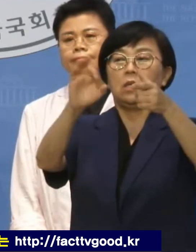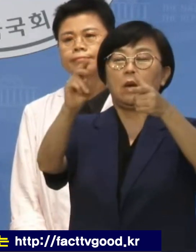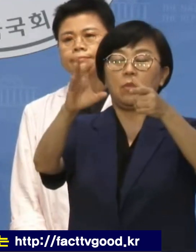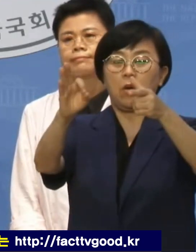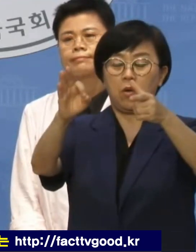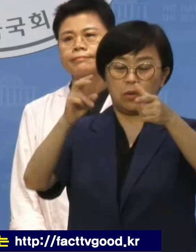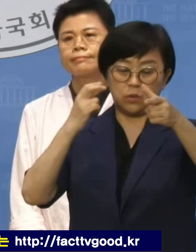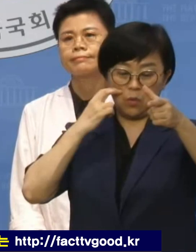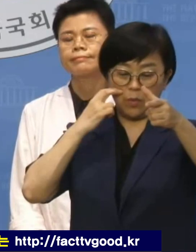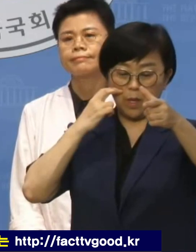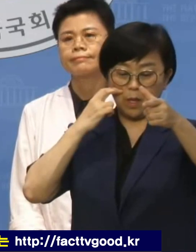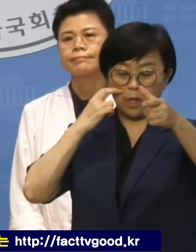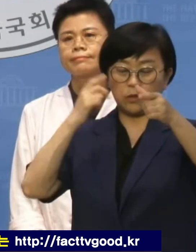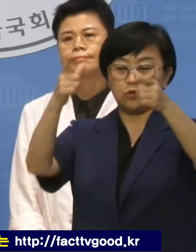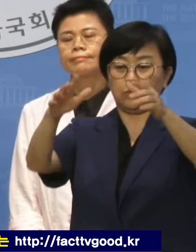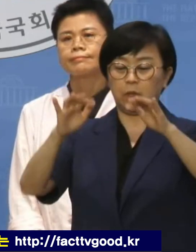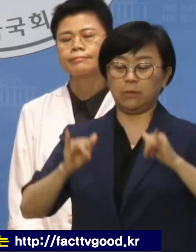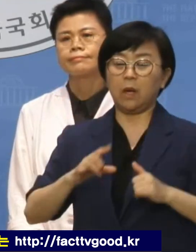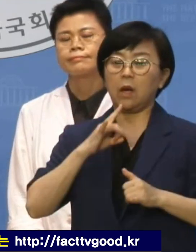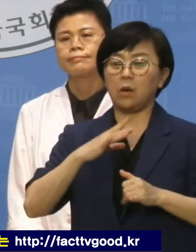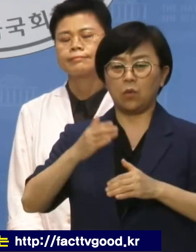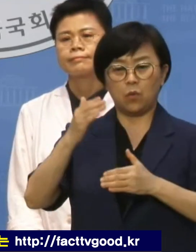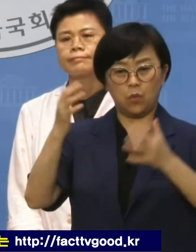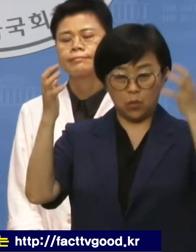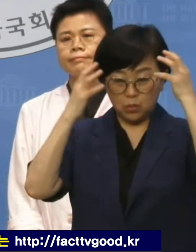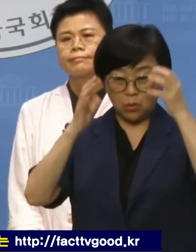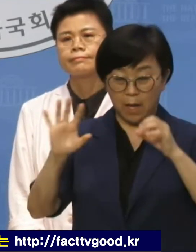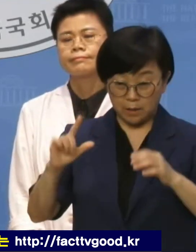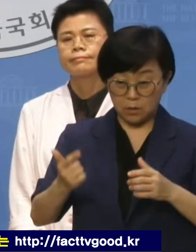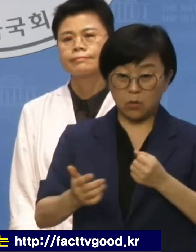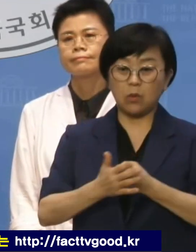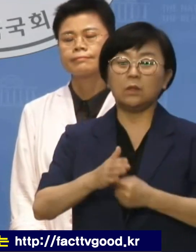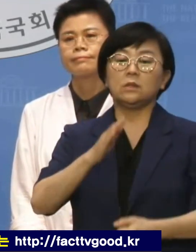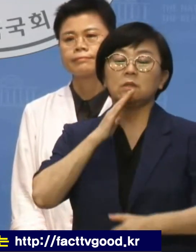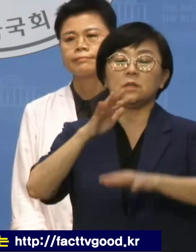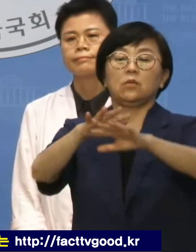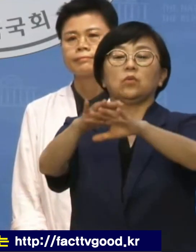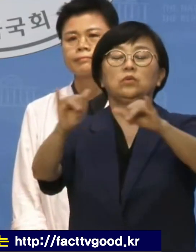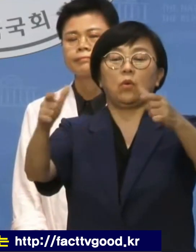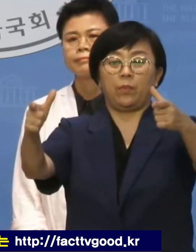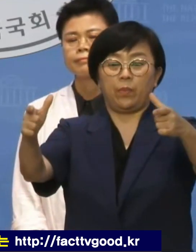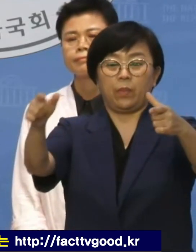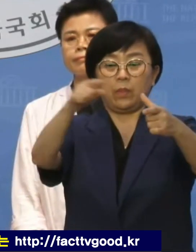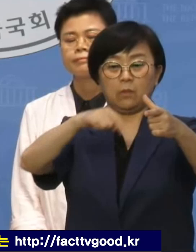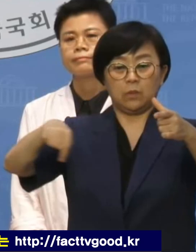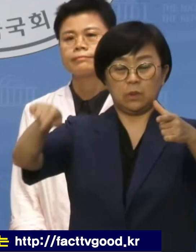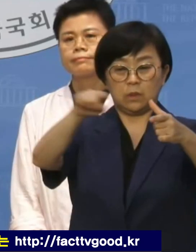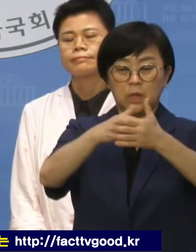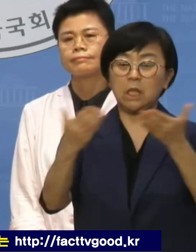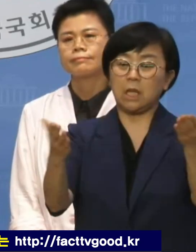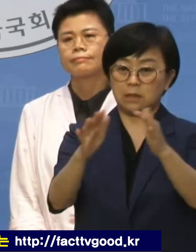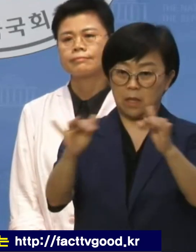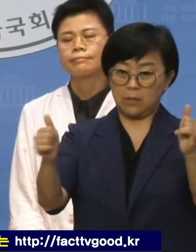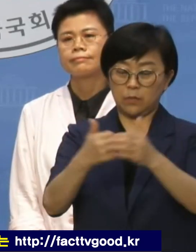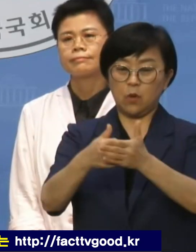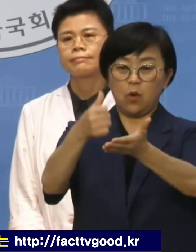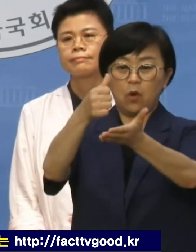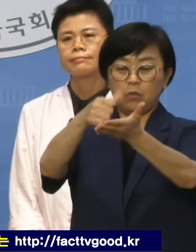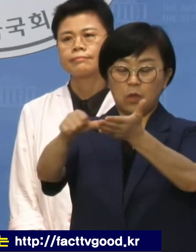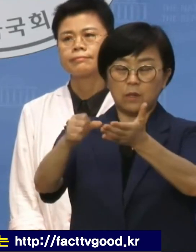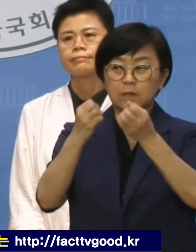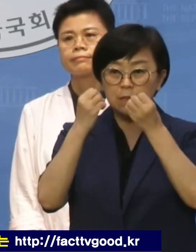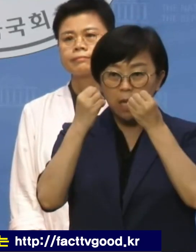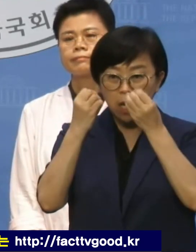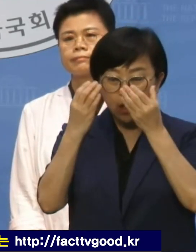양평과 송파 일대 주민들만 고통을 받는 게 아니라 실제 농촌 농민들의 고통, 그다음에 그 생산물의